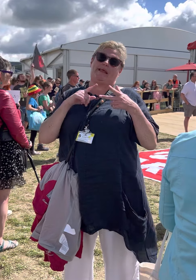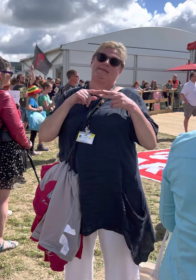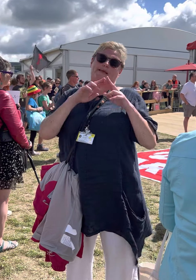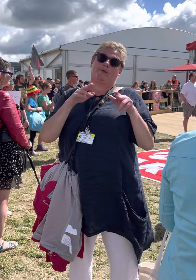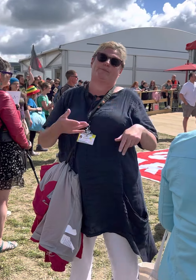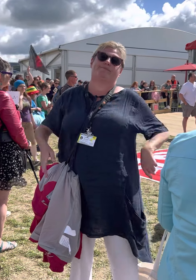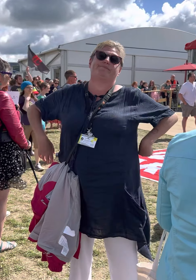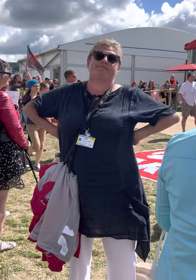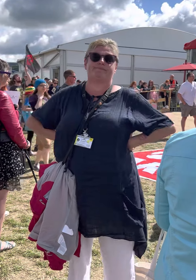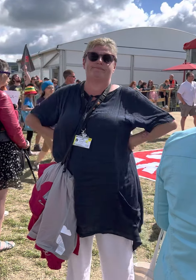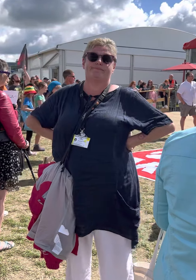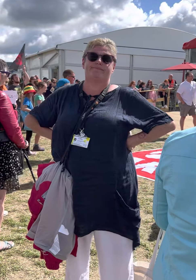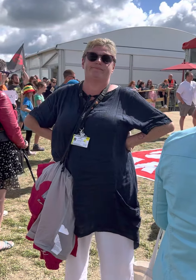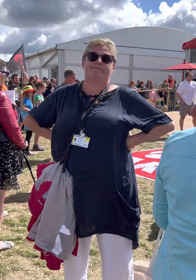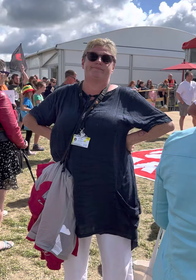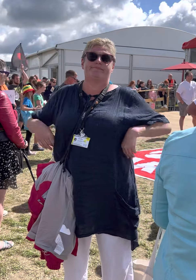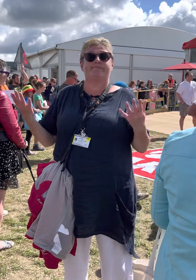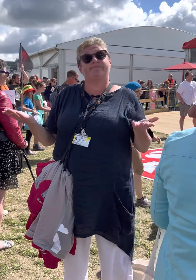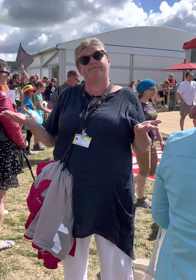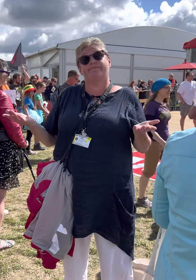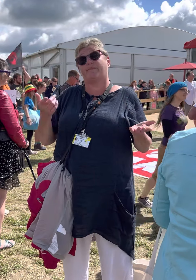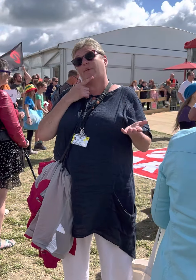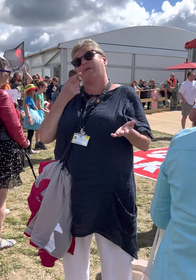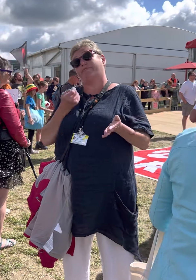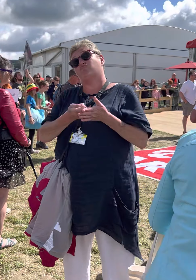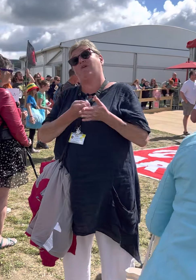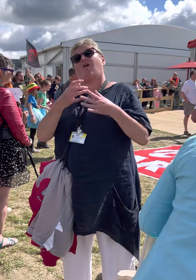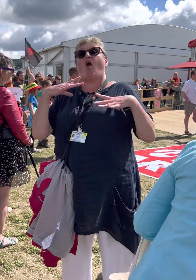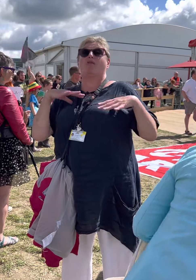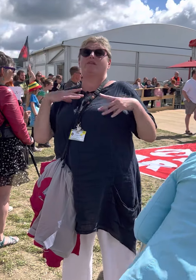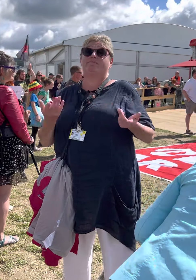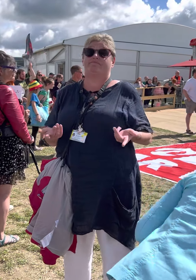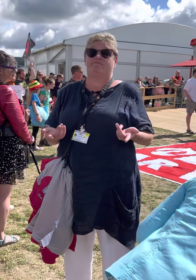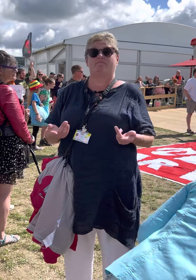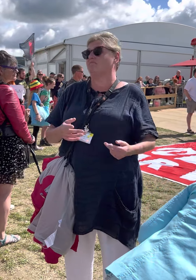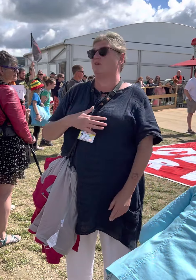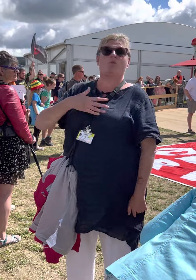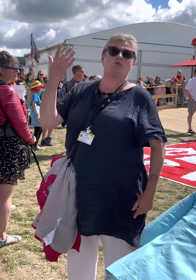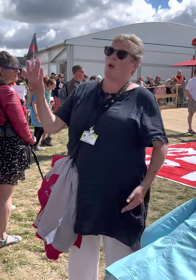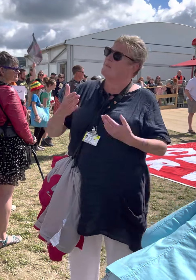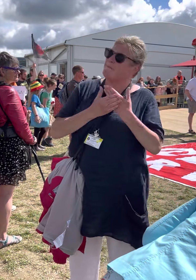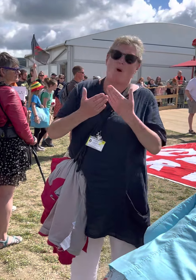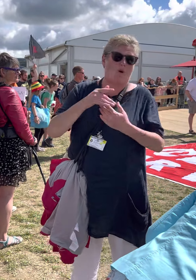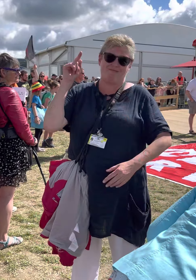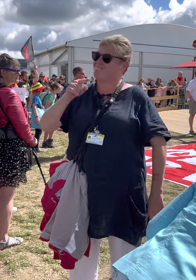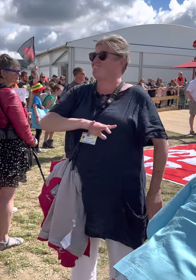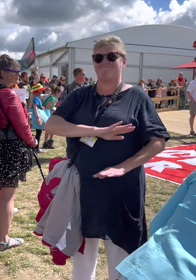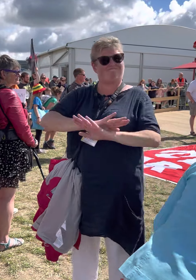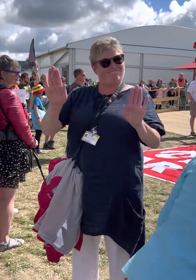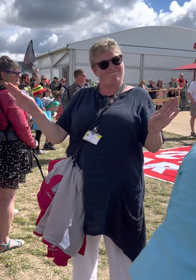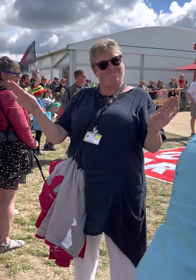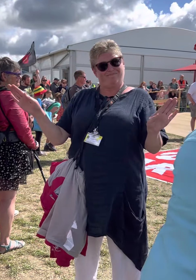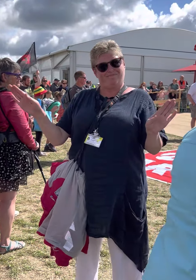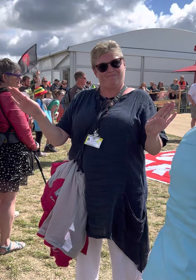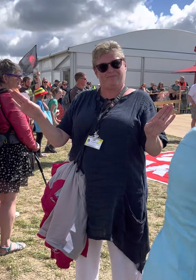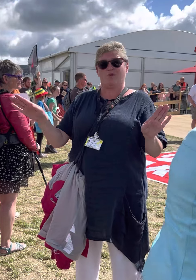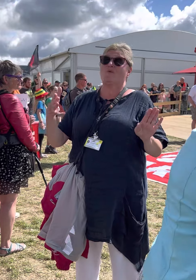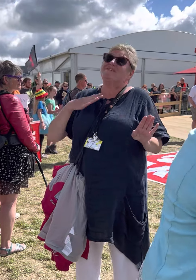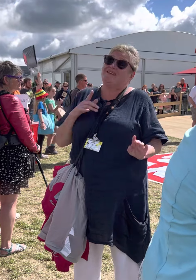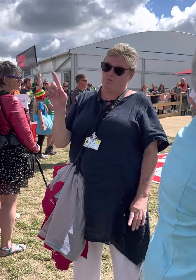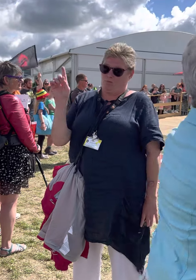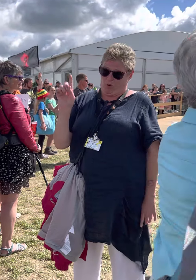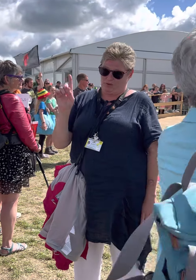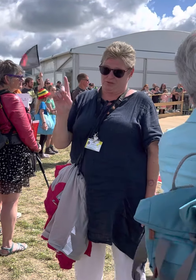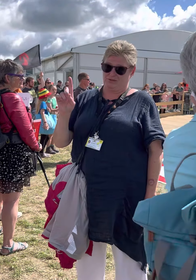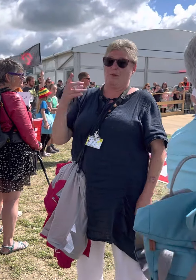Ailgartrefi neu lle fydd i bobl mynd ar wyliau. A da ni ddim angen mwy o rheini yn Aberdyfi. Be da ni angen